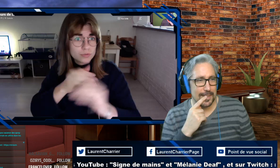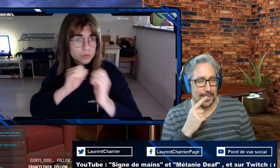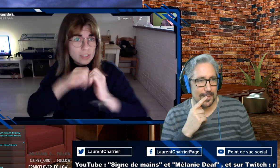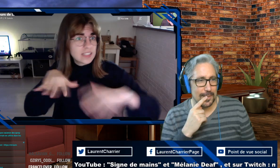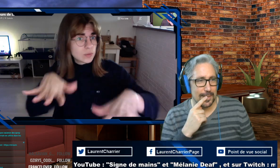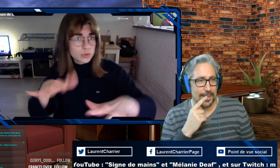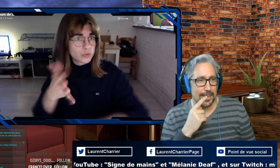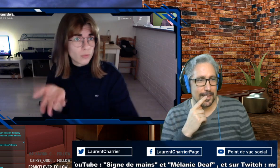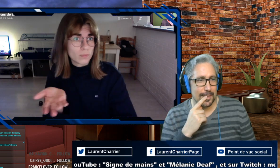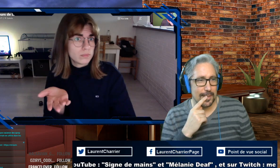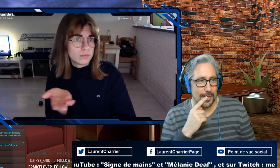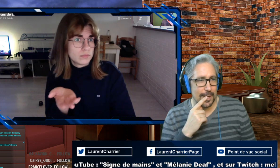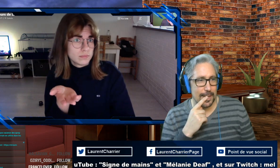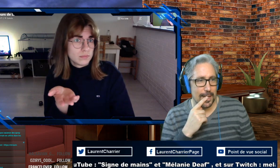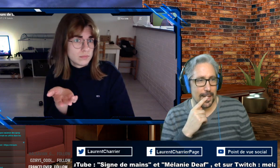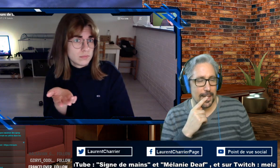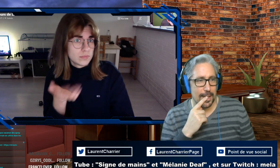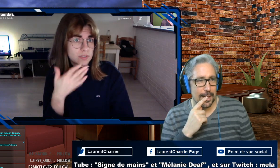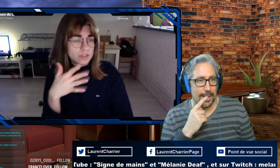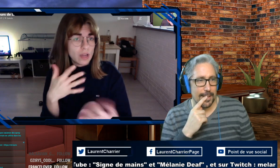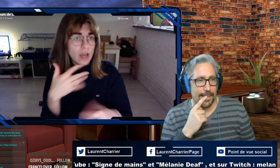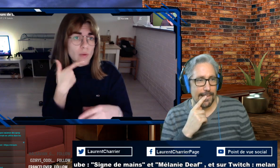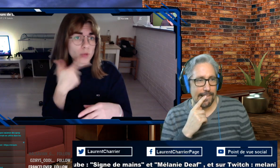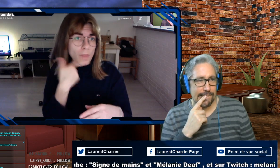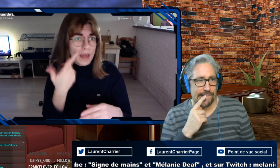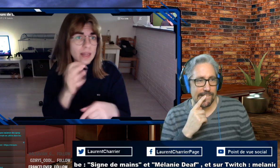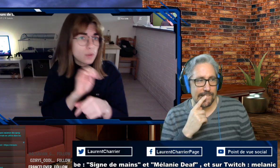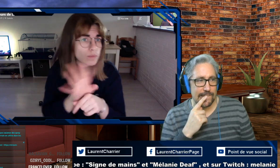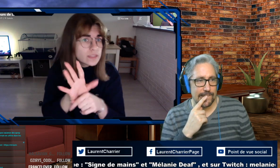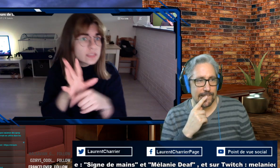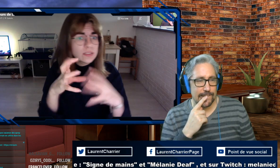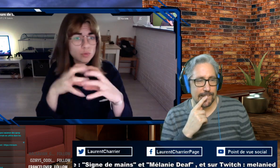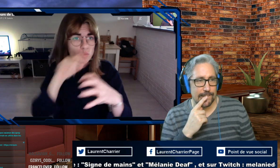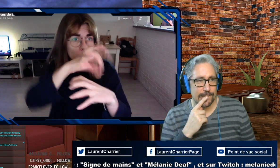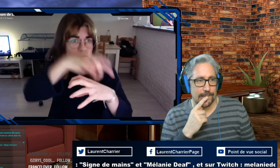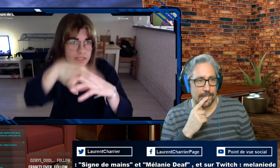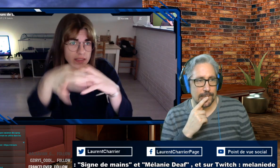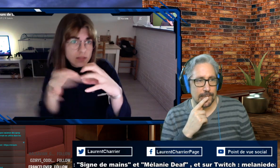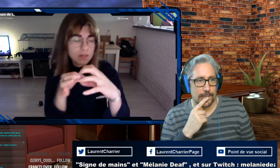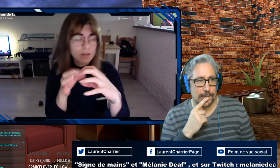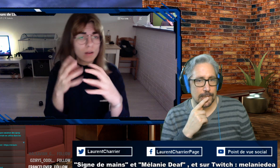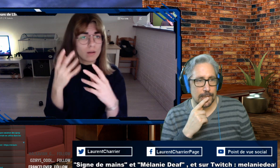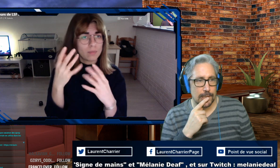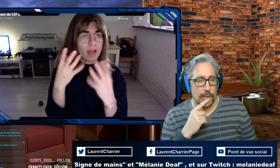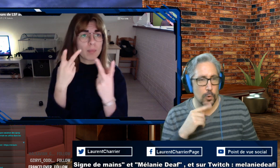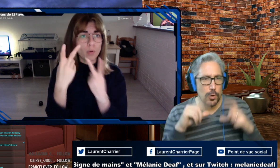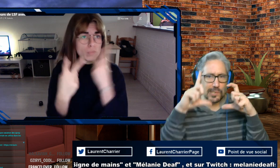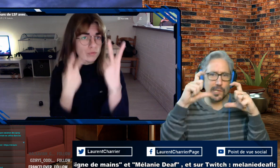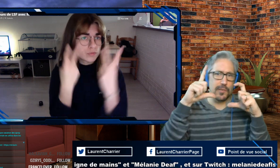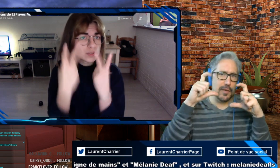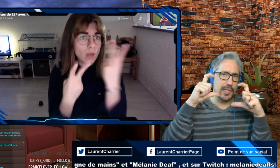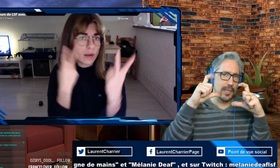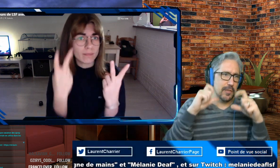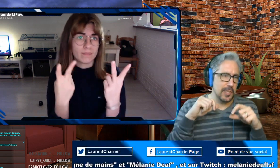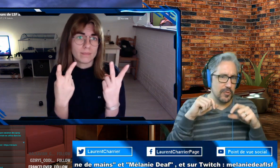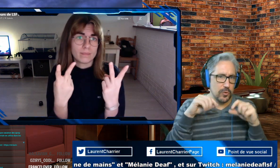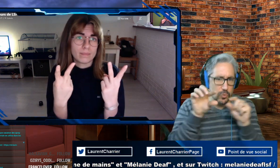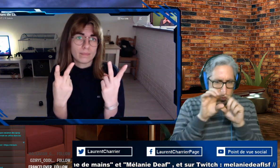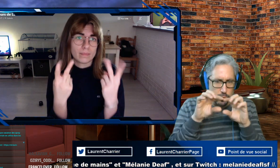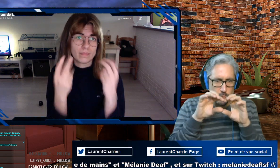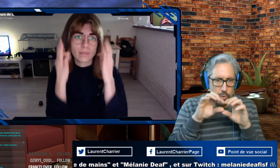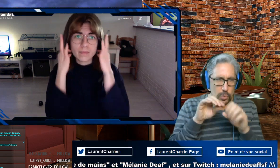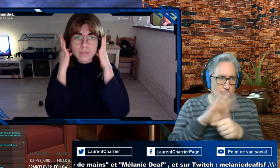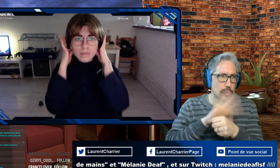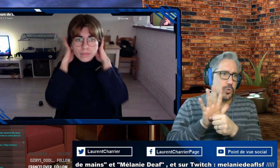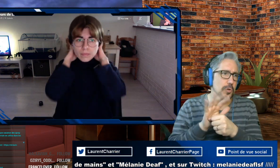avant que les réseaux sociaux. Ouais. Déjà, on a parlé Covid. Oui, parce qu'il y avait des